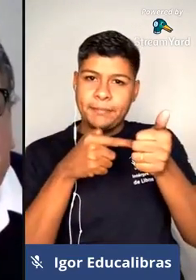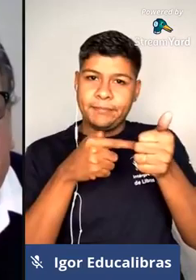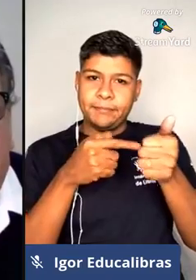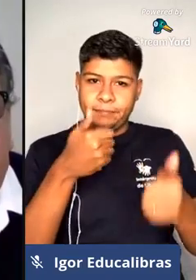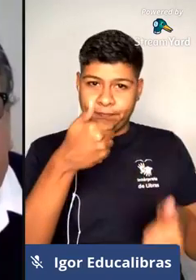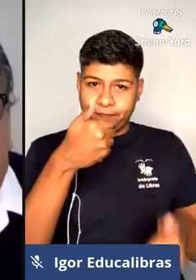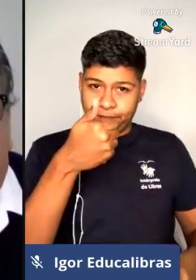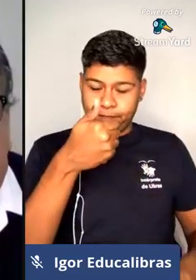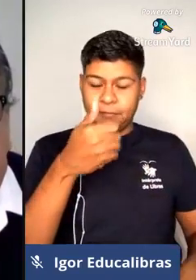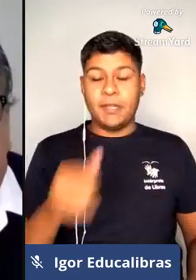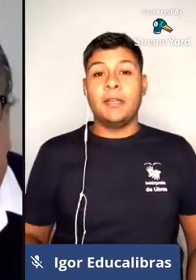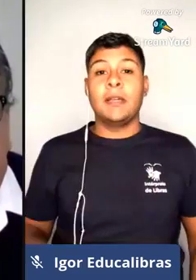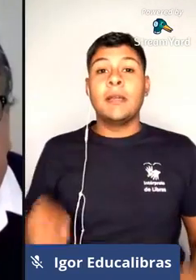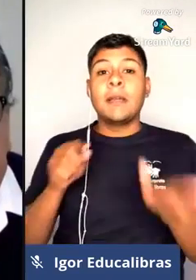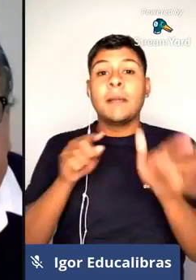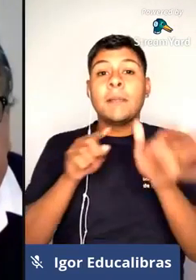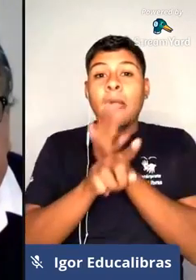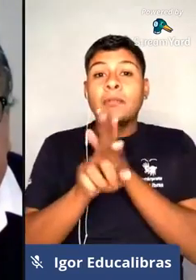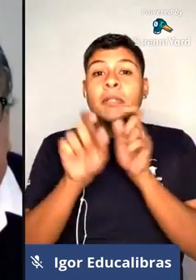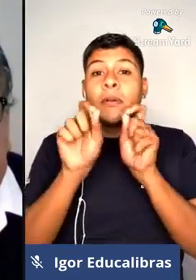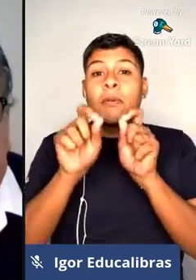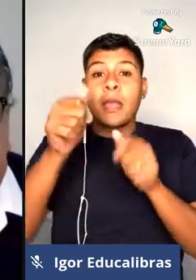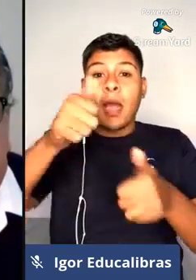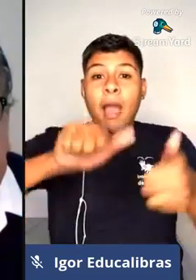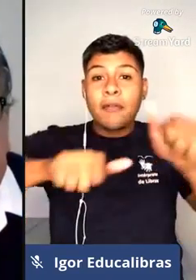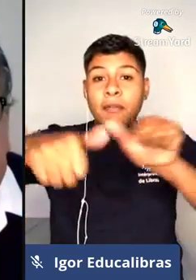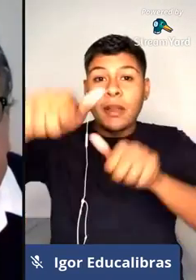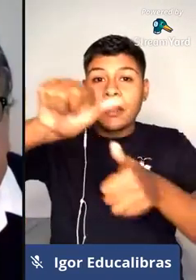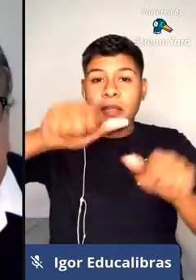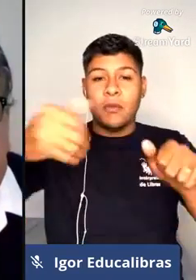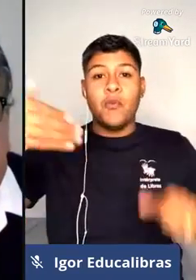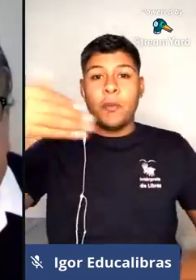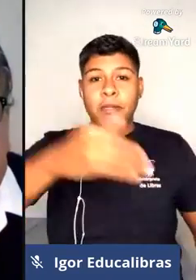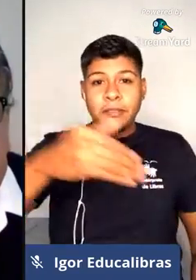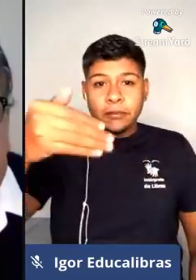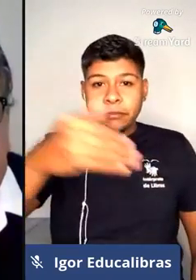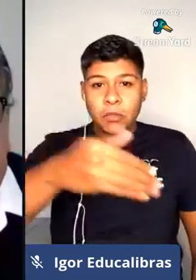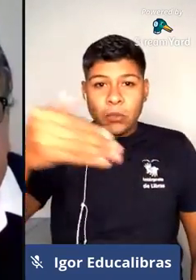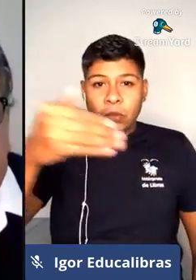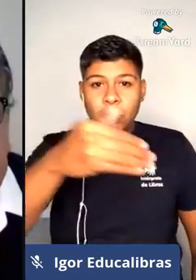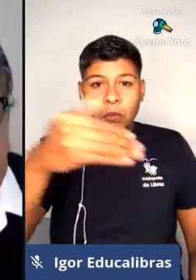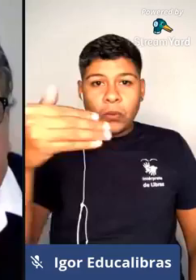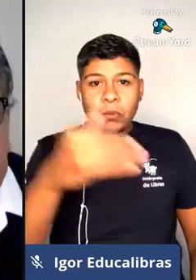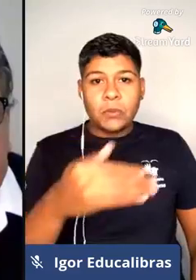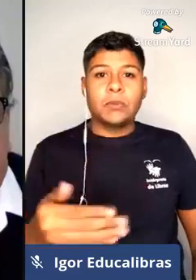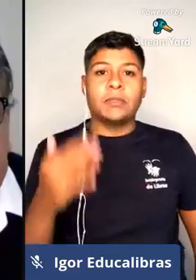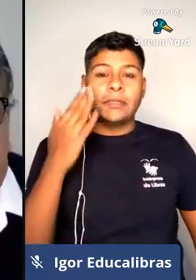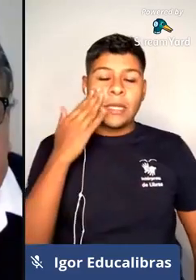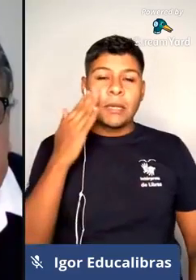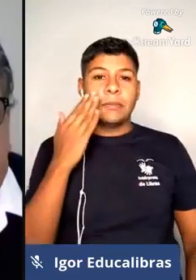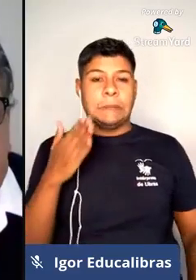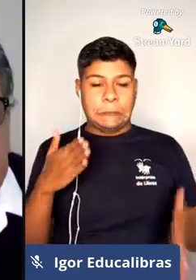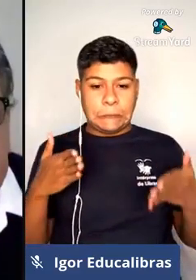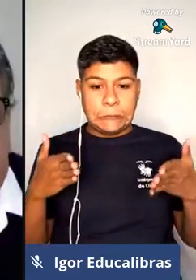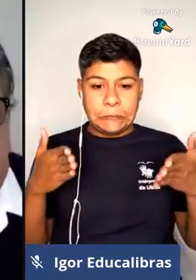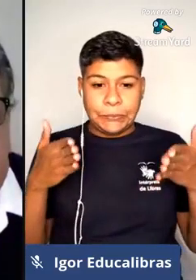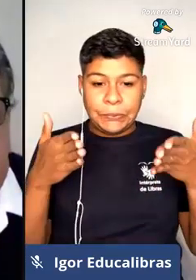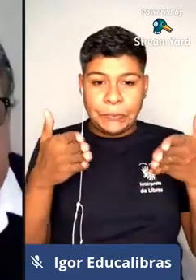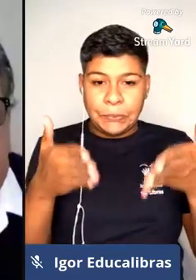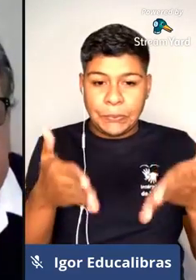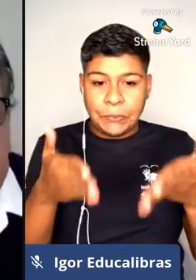perguntar uma coisa. Eu quero que você avalie, você que participou ativamente, né, eu recorri a você, inclusive,